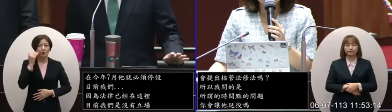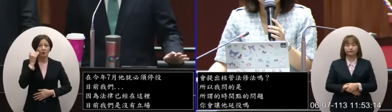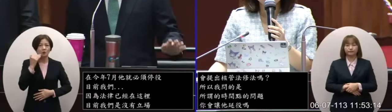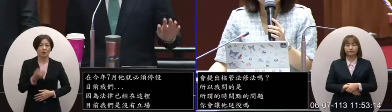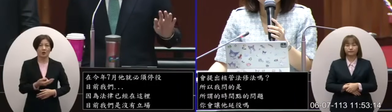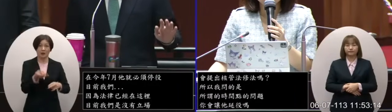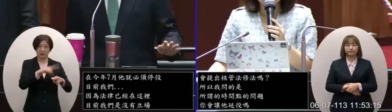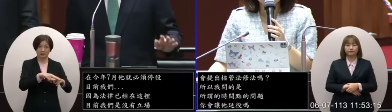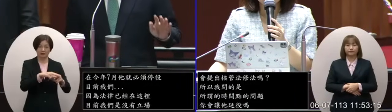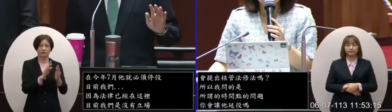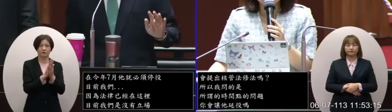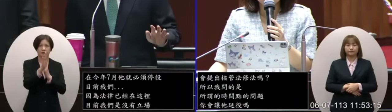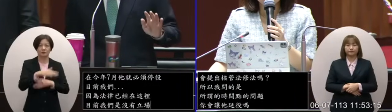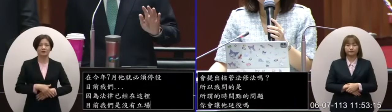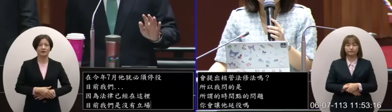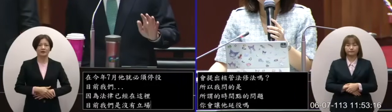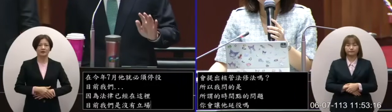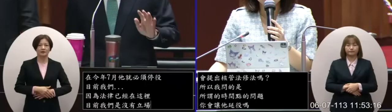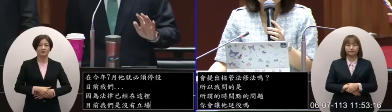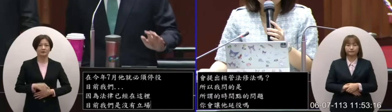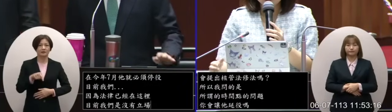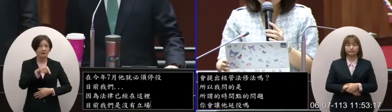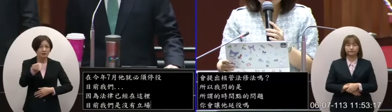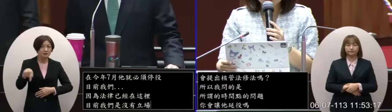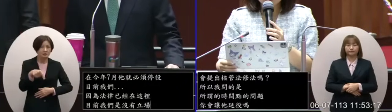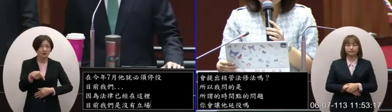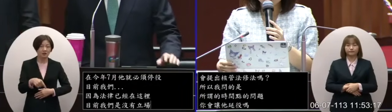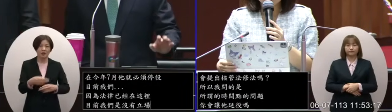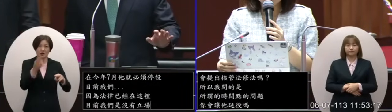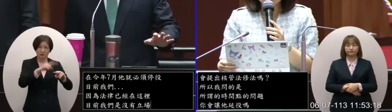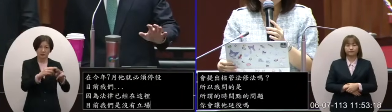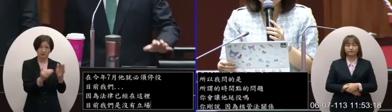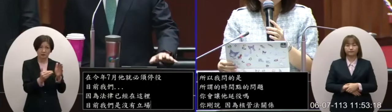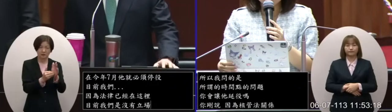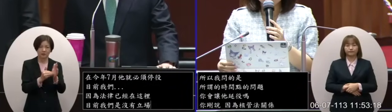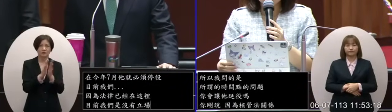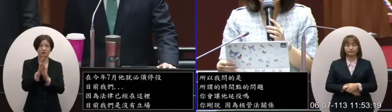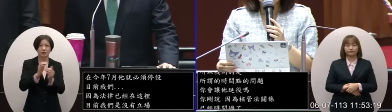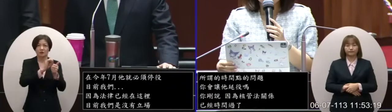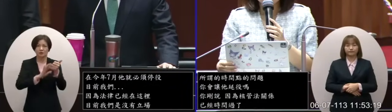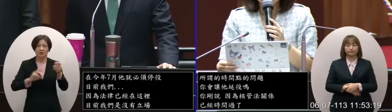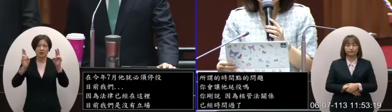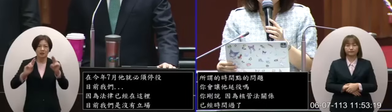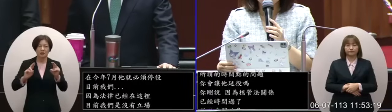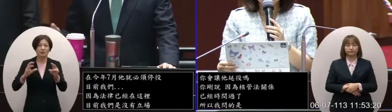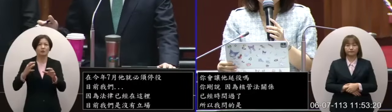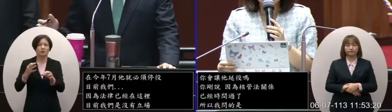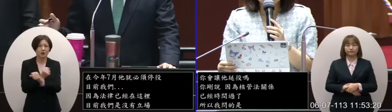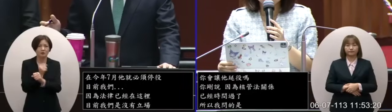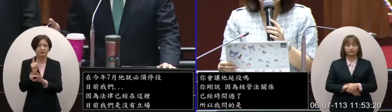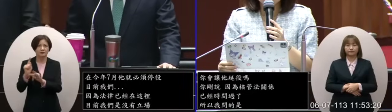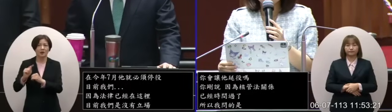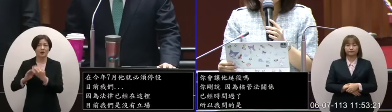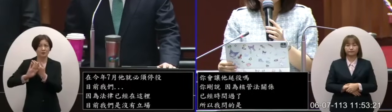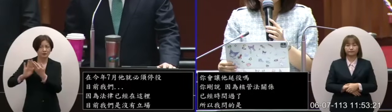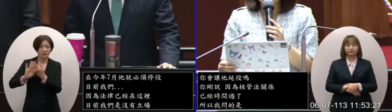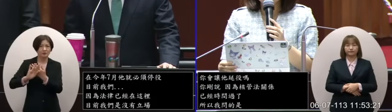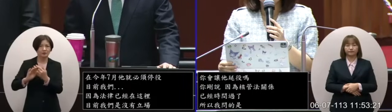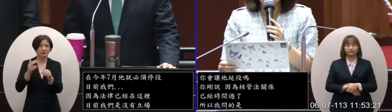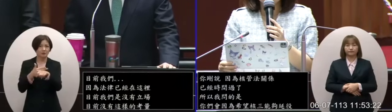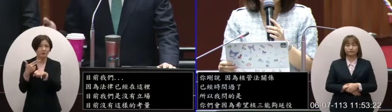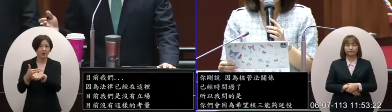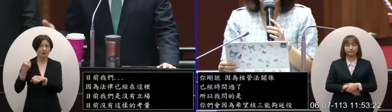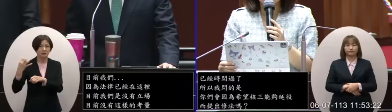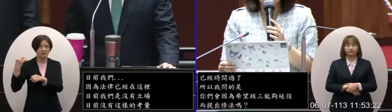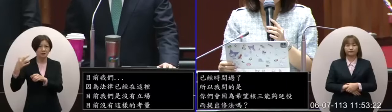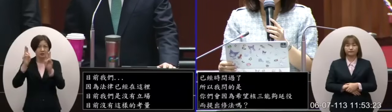停役之后我们如何补全它这个停役所产生的电力上的损失，我们可以从其他的新兴的